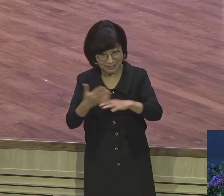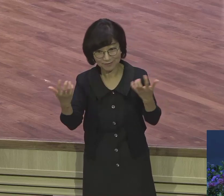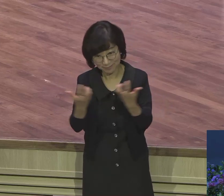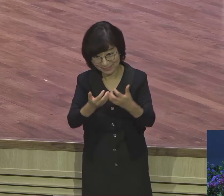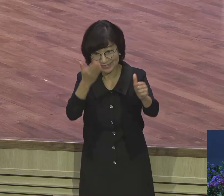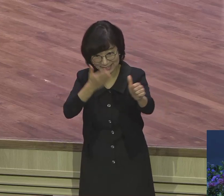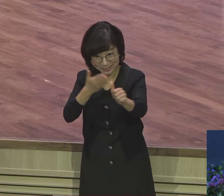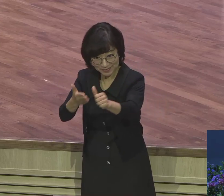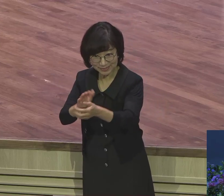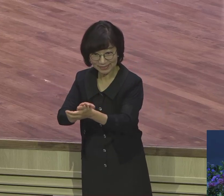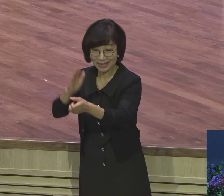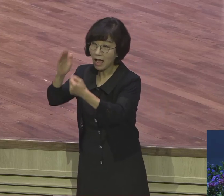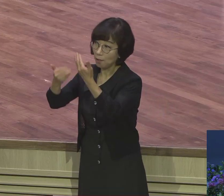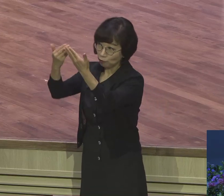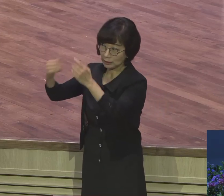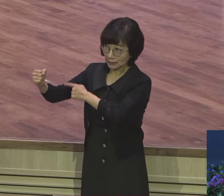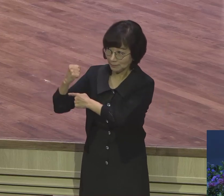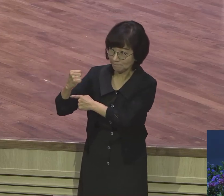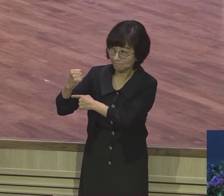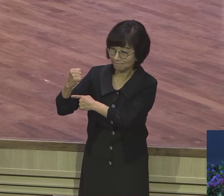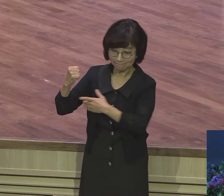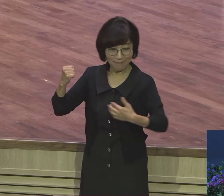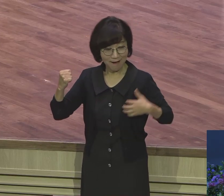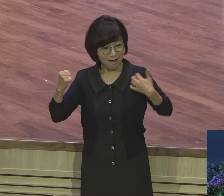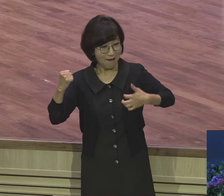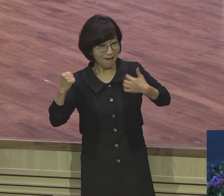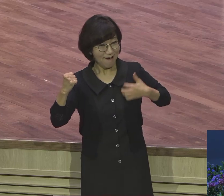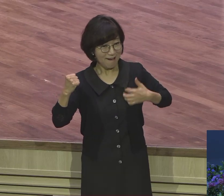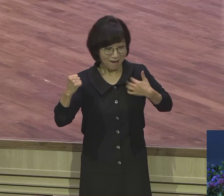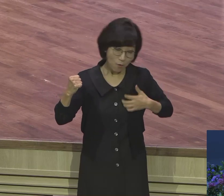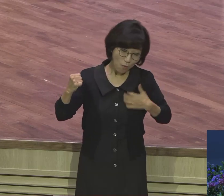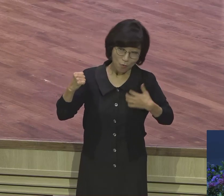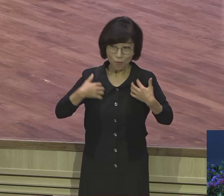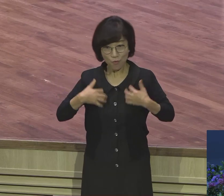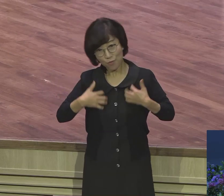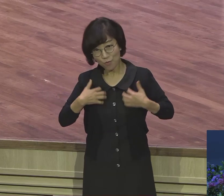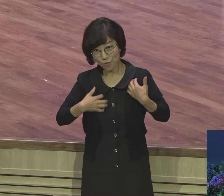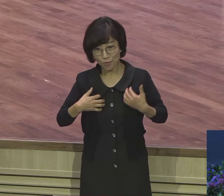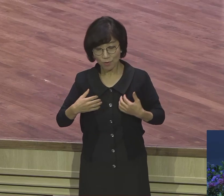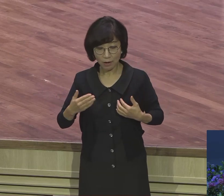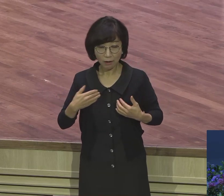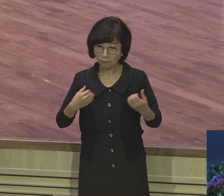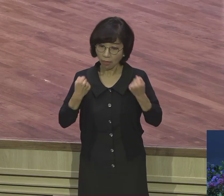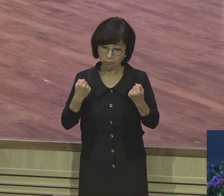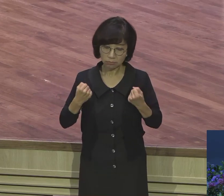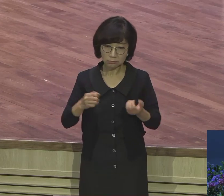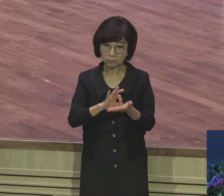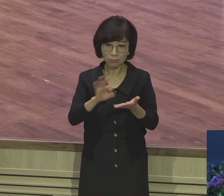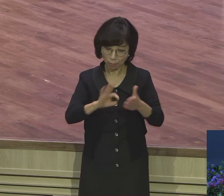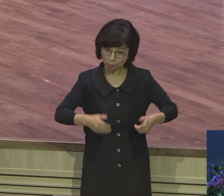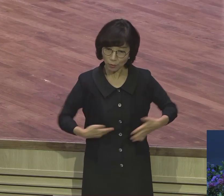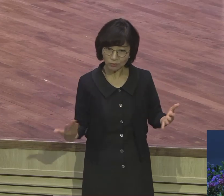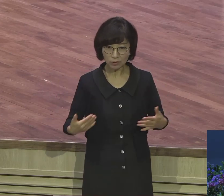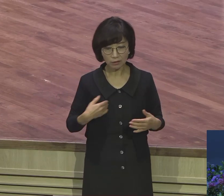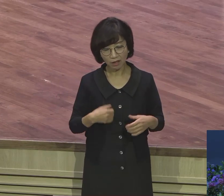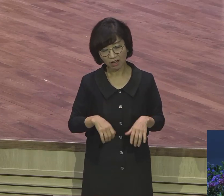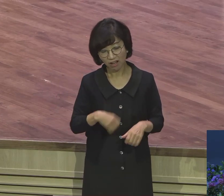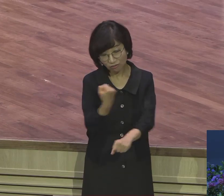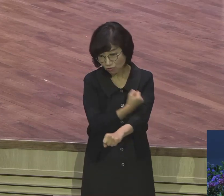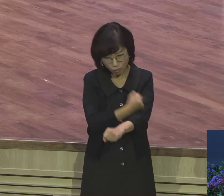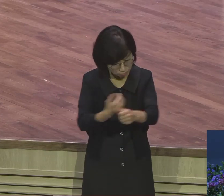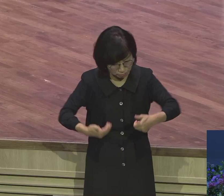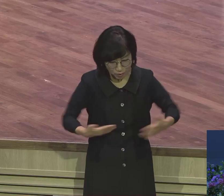하나님의 주신 힘으로 하기 때문에 너무 신나. 어쩌다가 내가 이 사명을 이 직군을 이 자리에서 내가 일을 하게